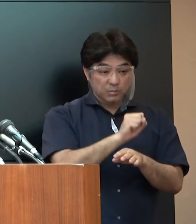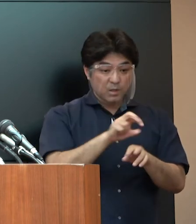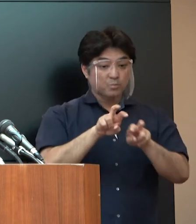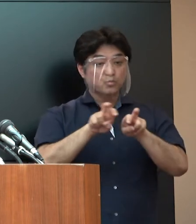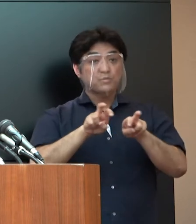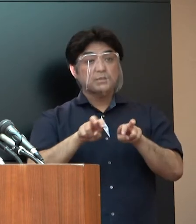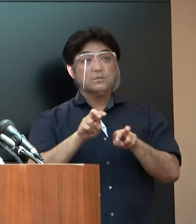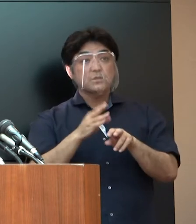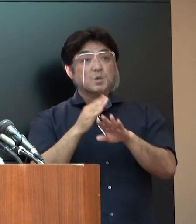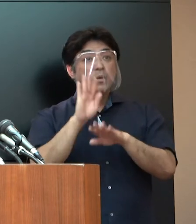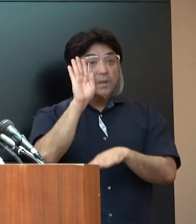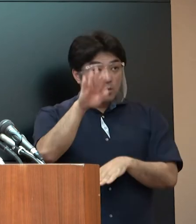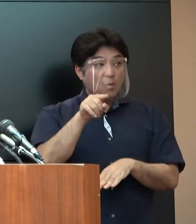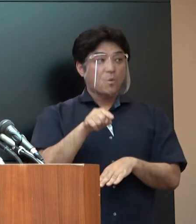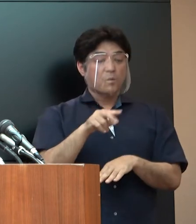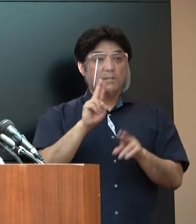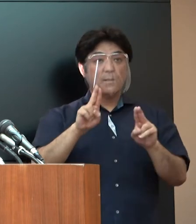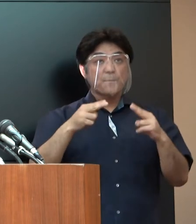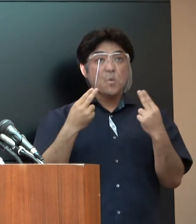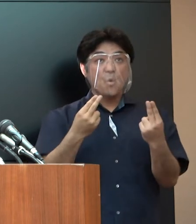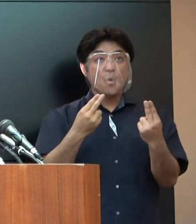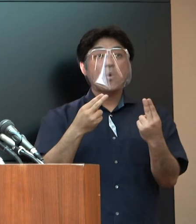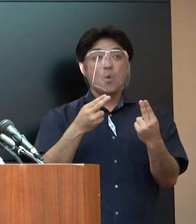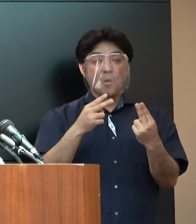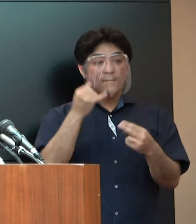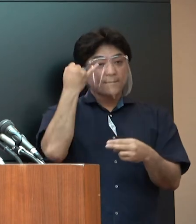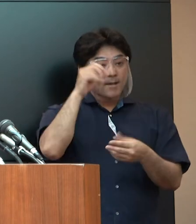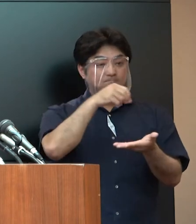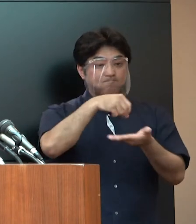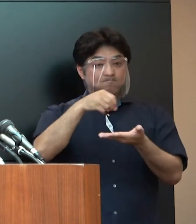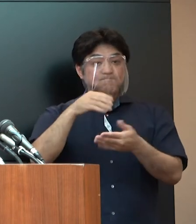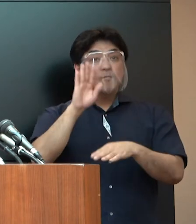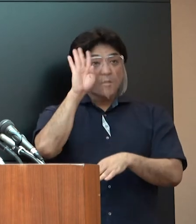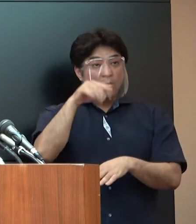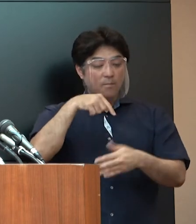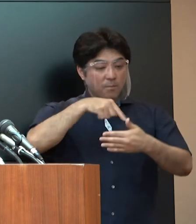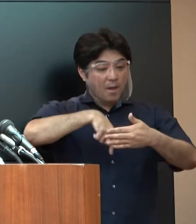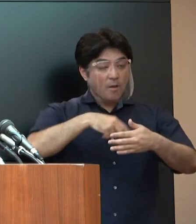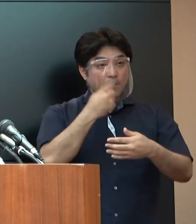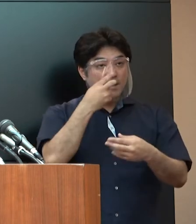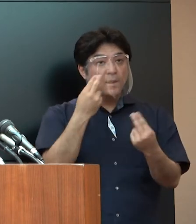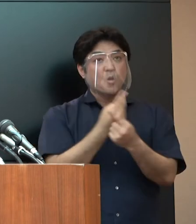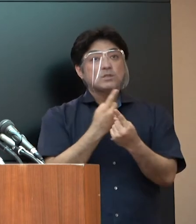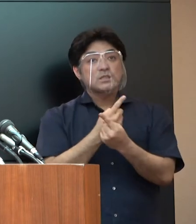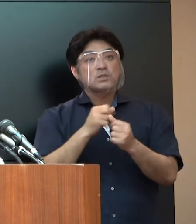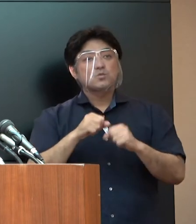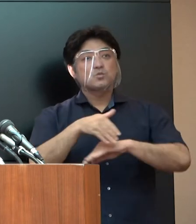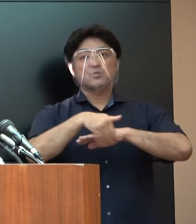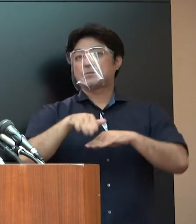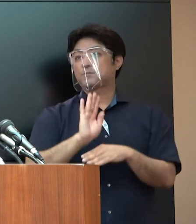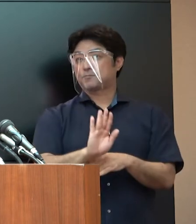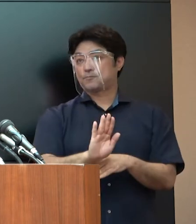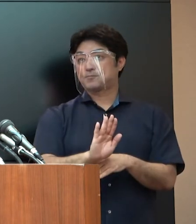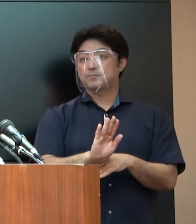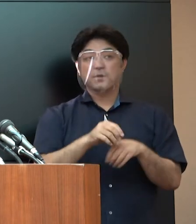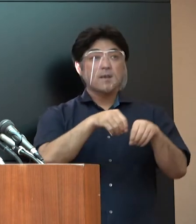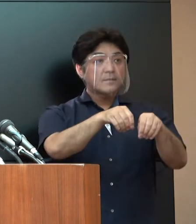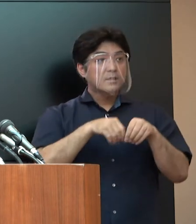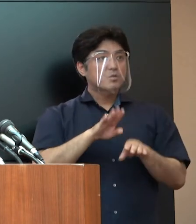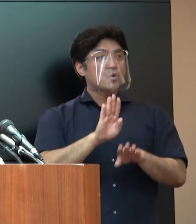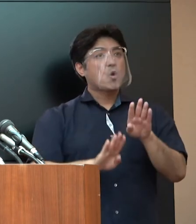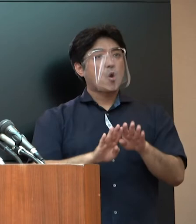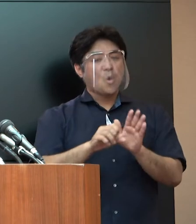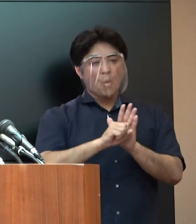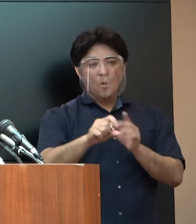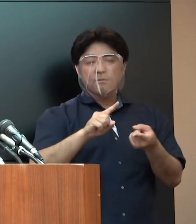に、専門家会議等の意見を伺いながら適宜見直しを図りたいと考えております。感染状況に応じた効果的